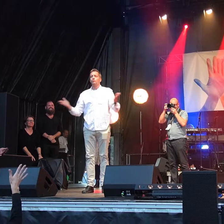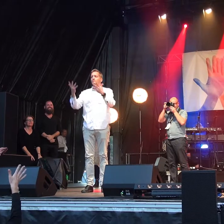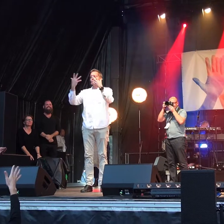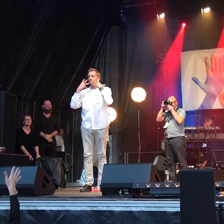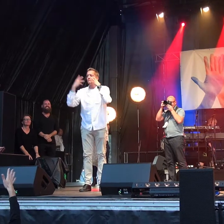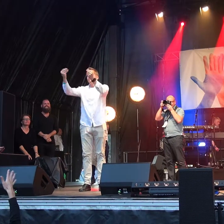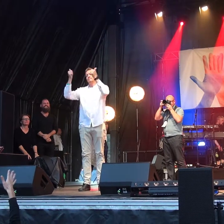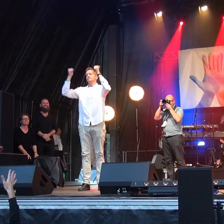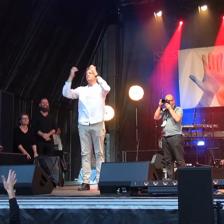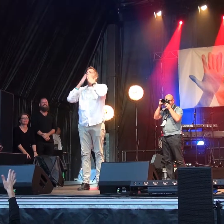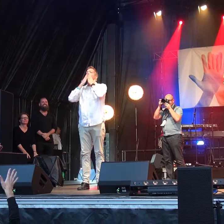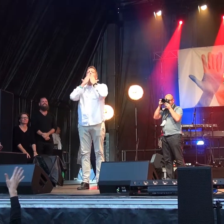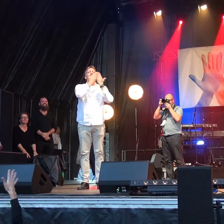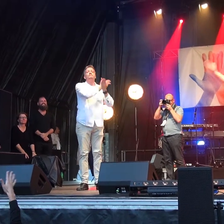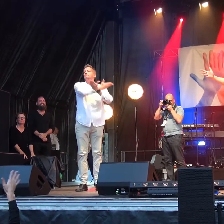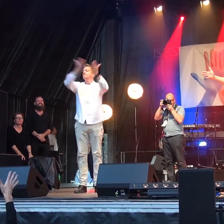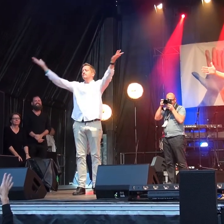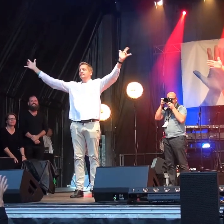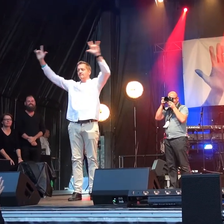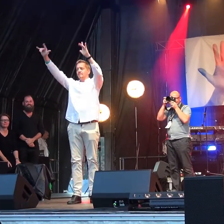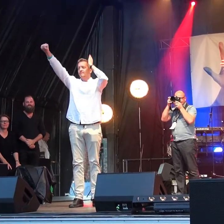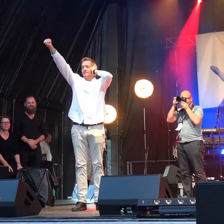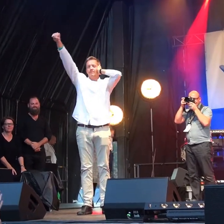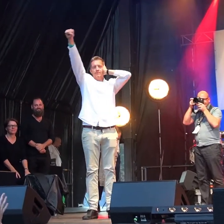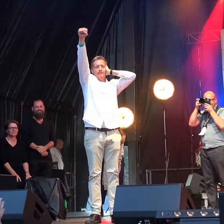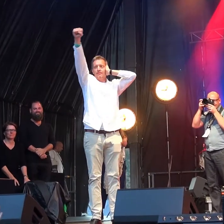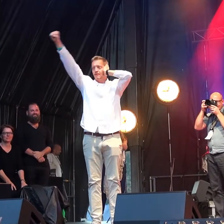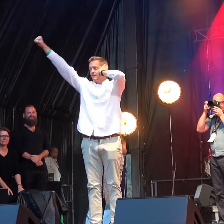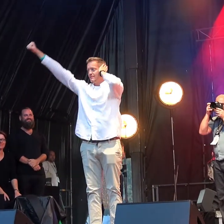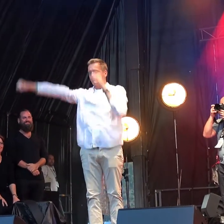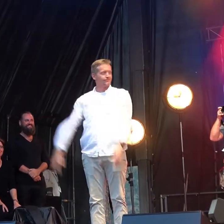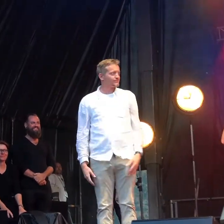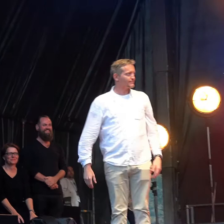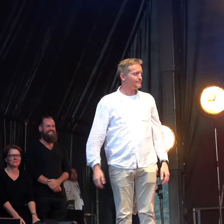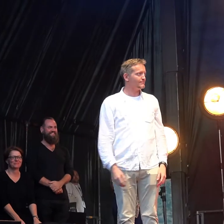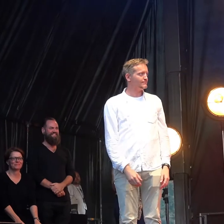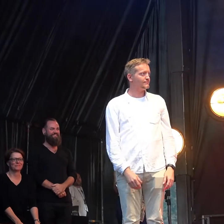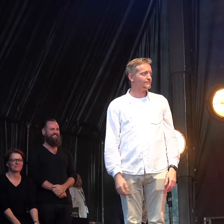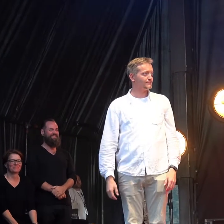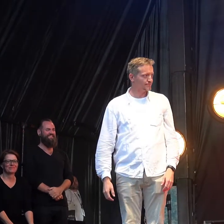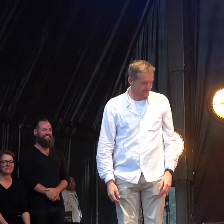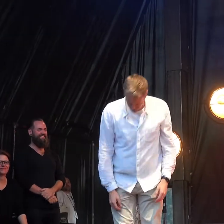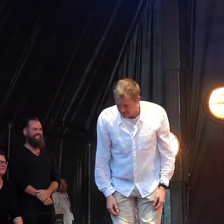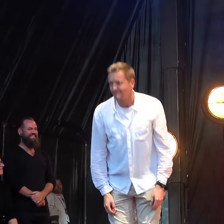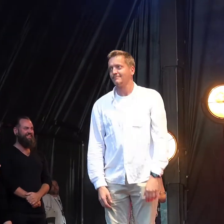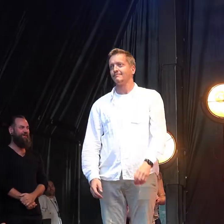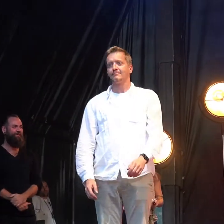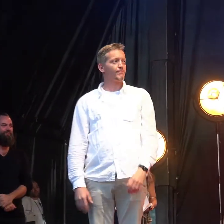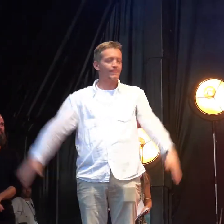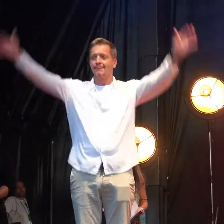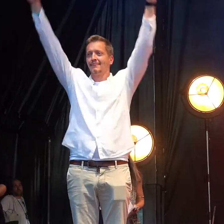Vielen Dank! Und nehmt es mit nach Hause, bleibt unteilbar! Taube Menschen an die Front!